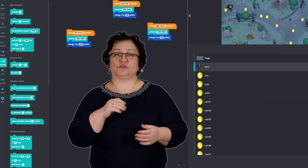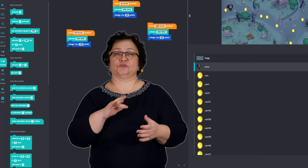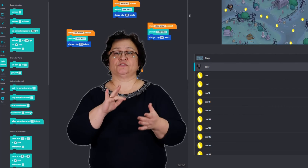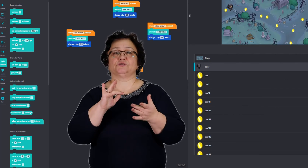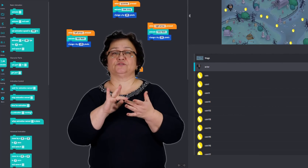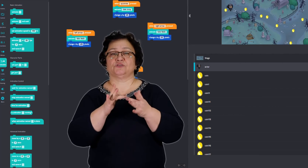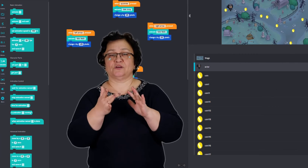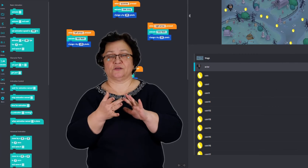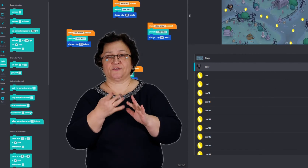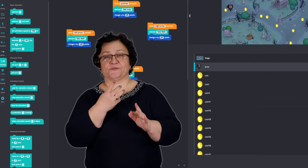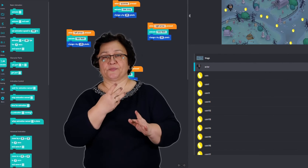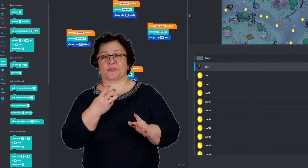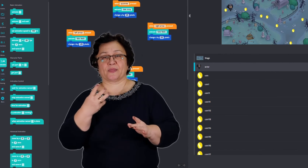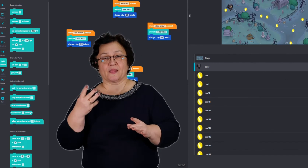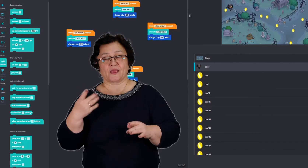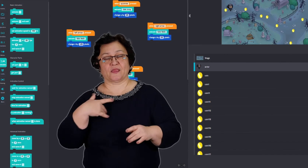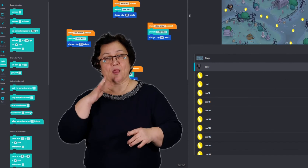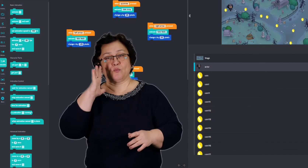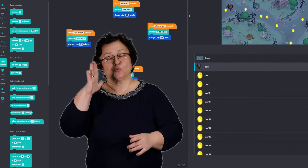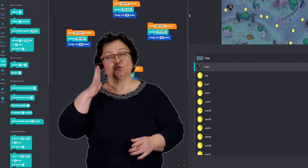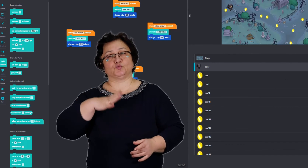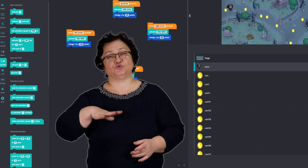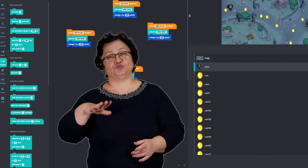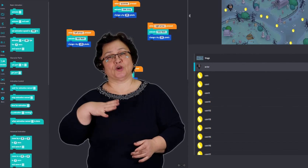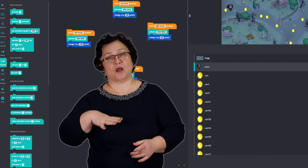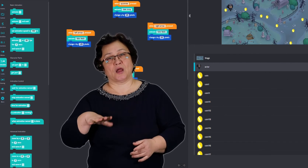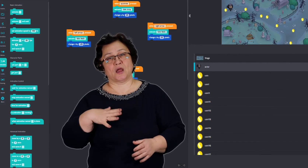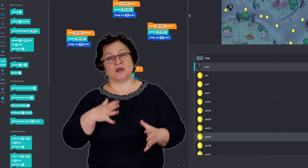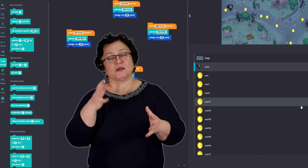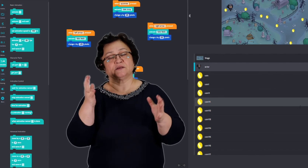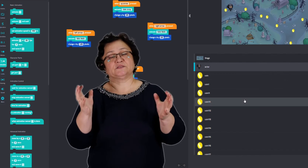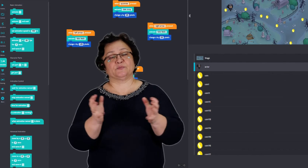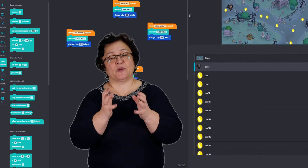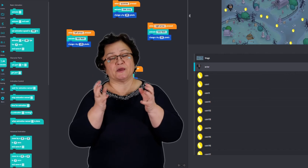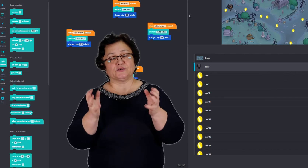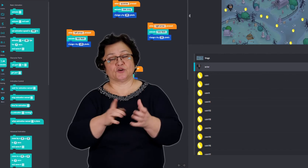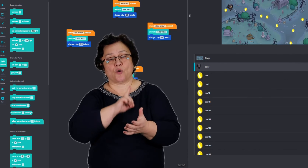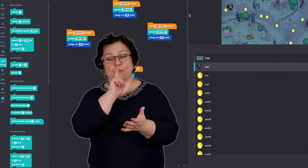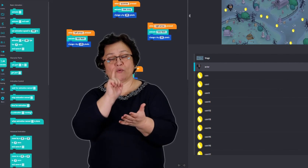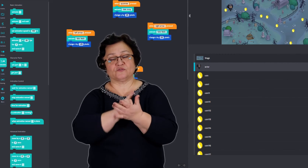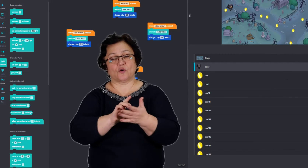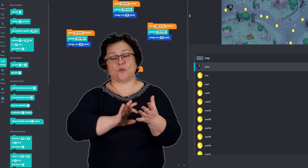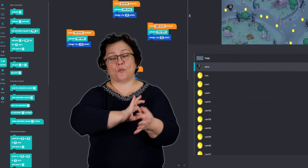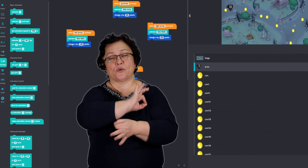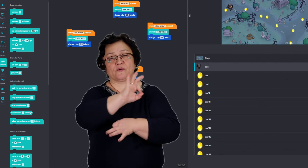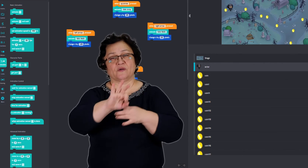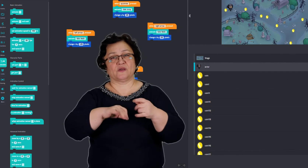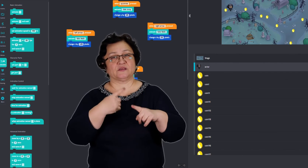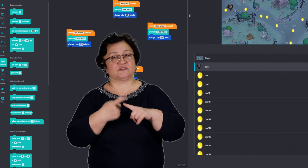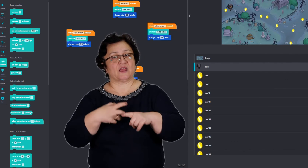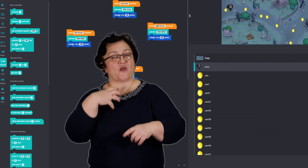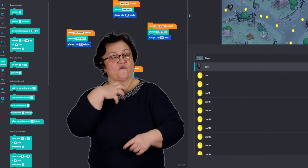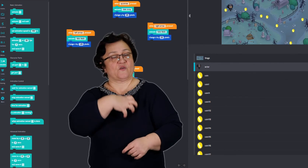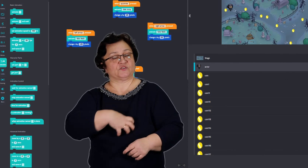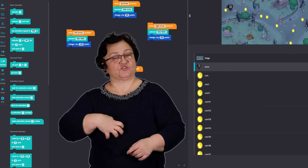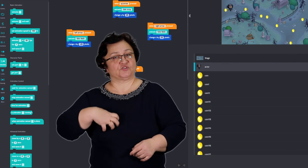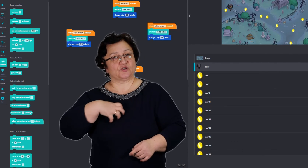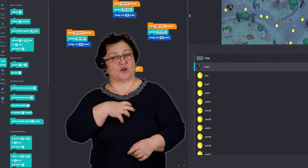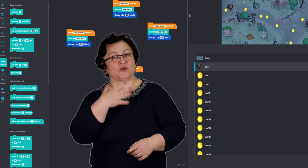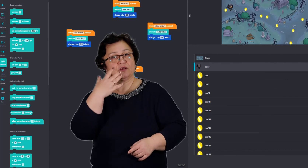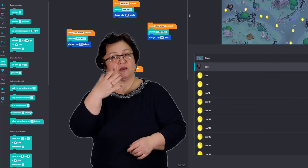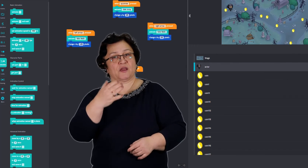обов'язково в чатику своїми результатами, я буду чекати і збережу обов'язково проект. Це